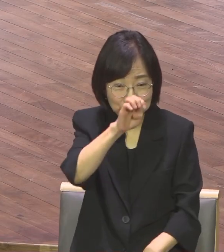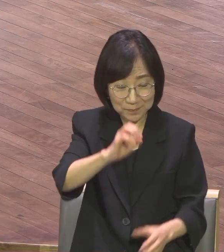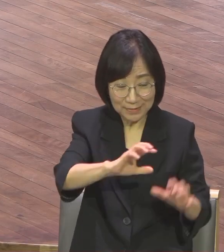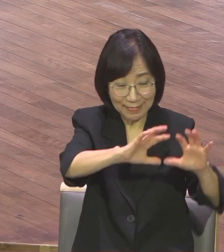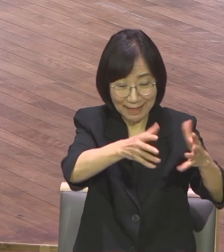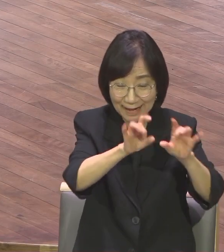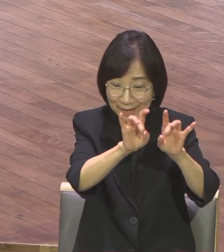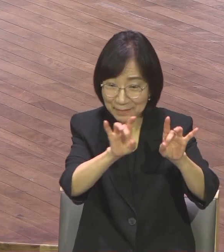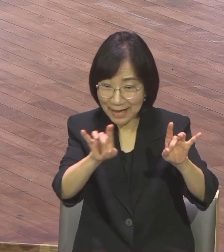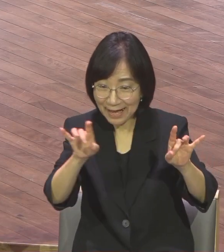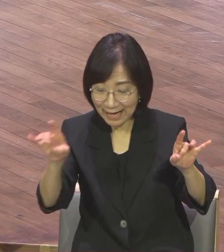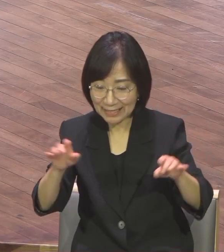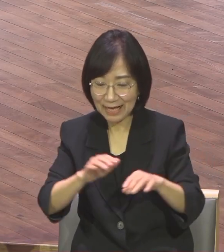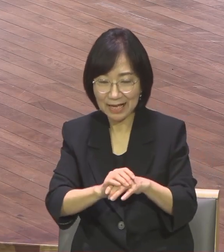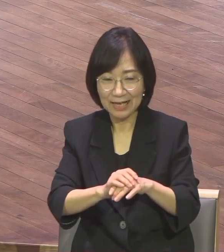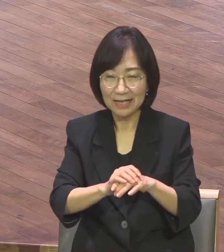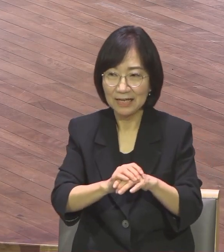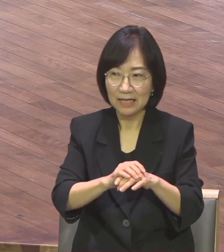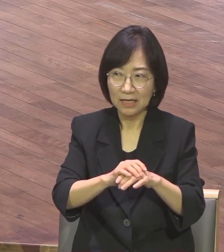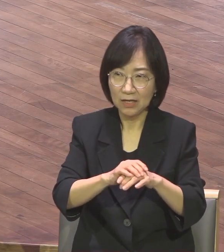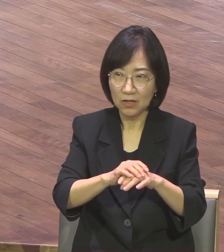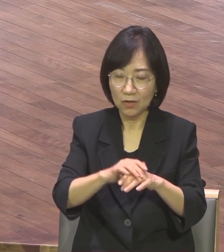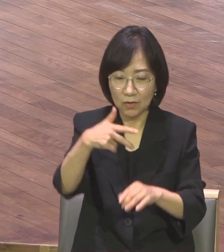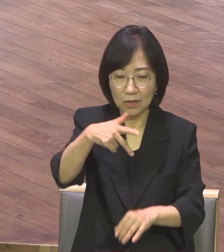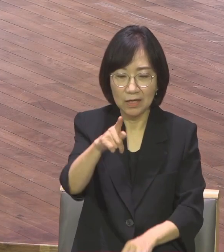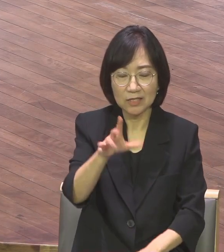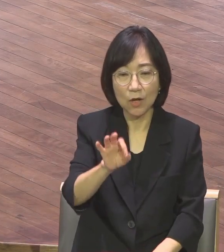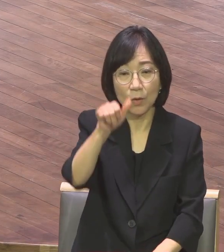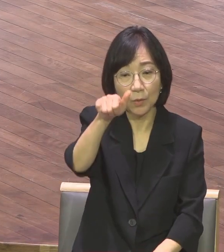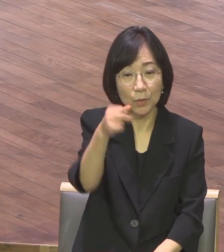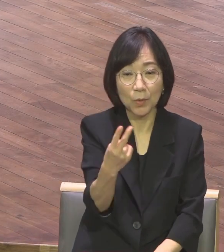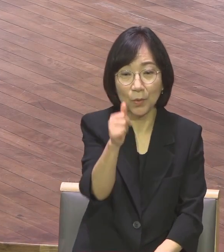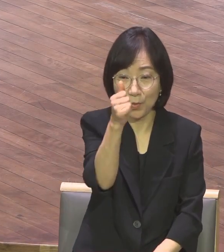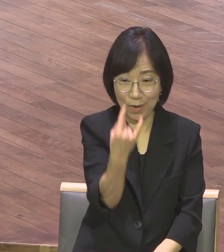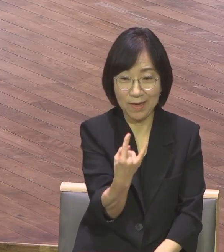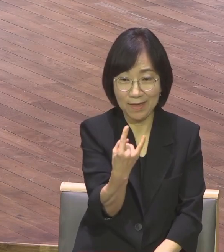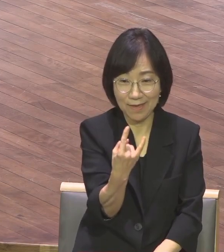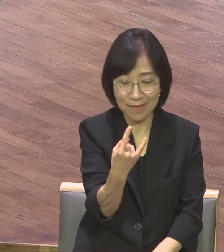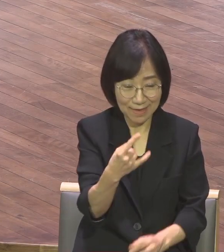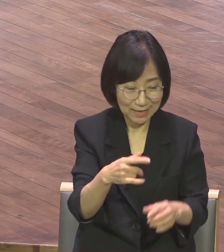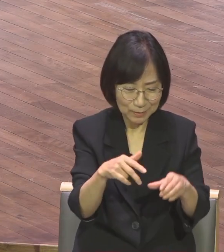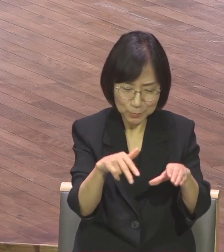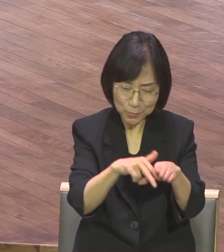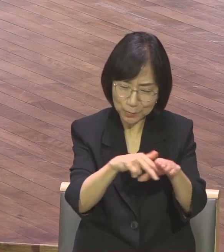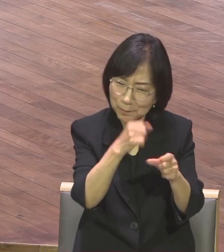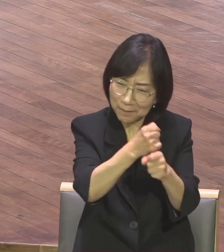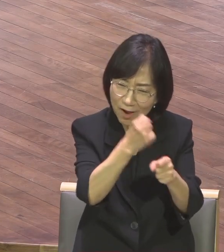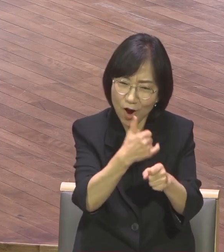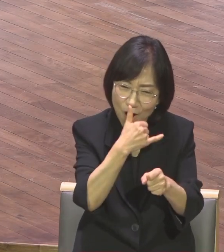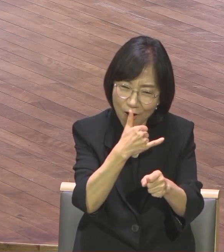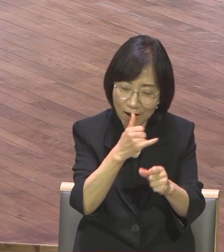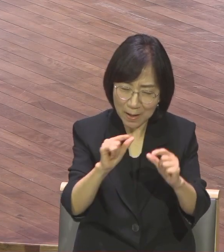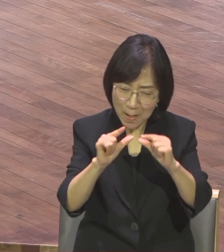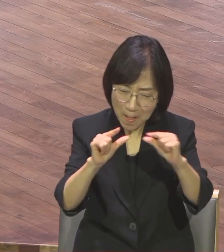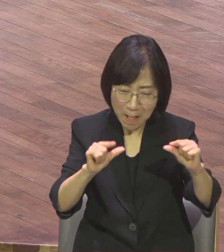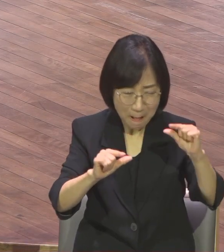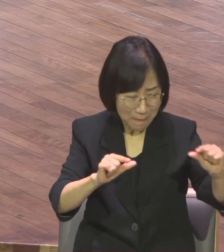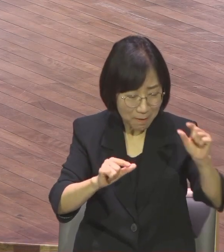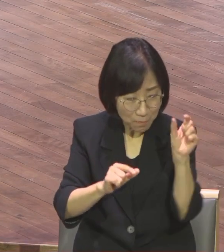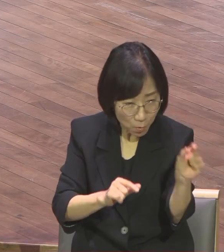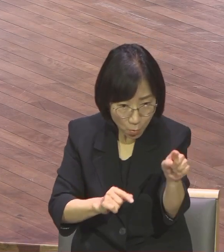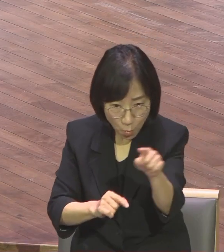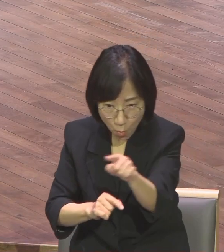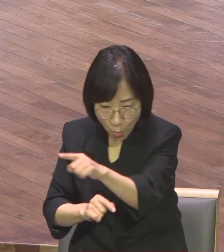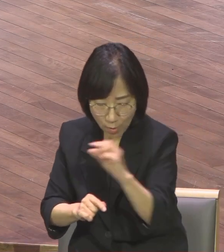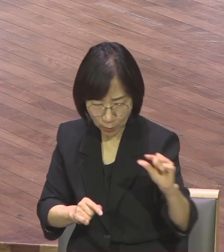190개 성당이 있으면 한 개 가톨릭이 있어요. 그저 또 그런 종교가 전부 다 만들어요. 개신교